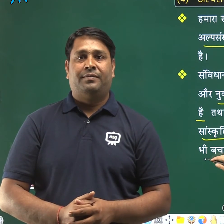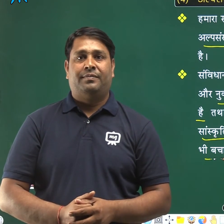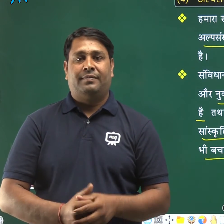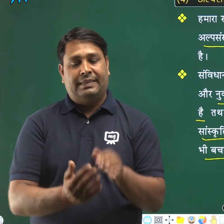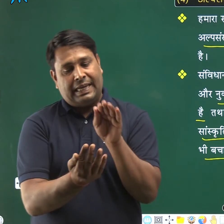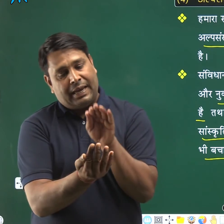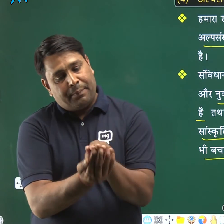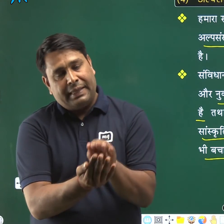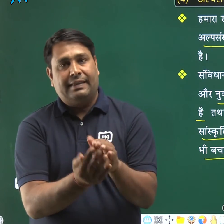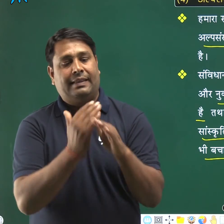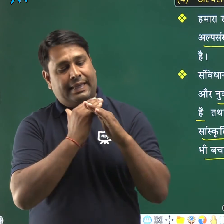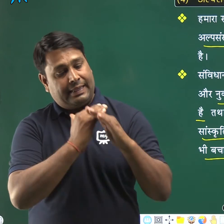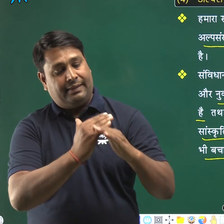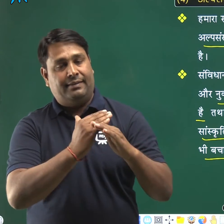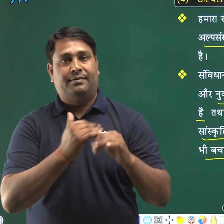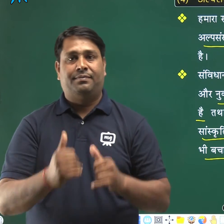बचाते हैं।